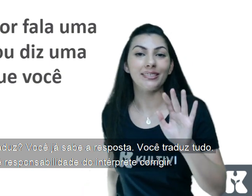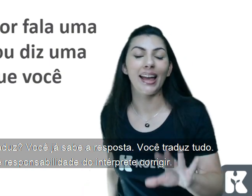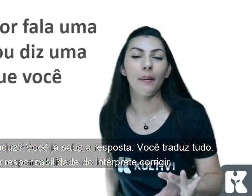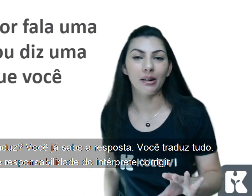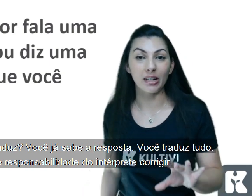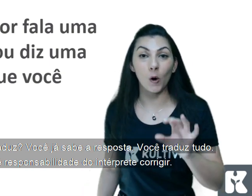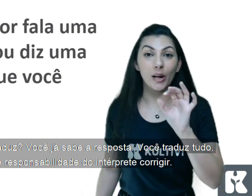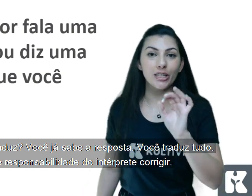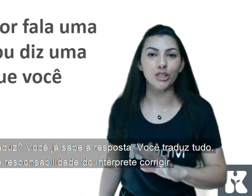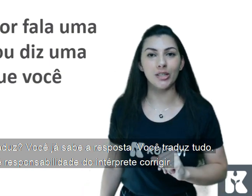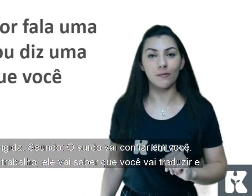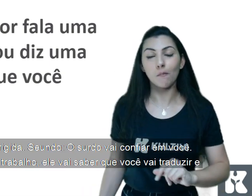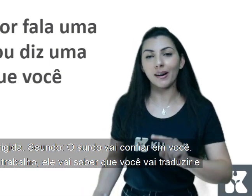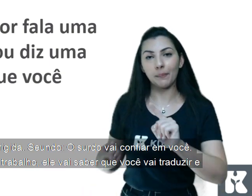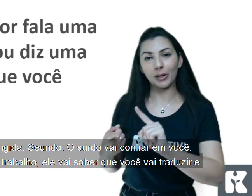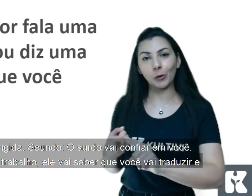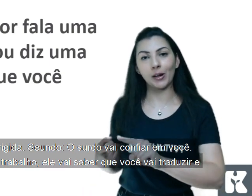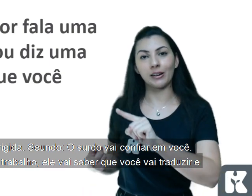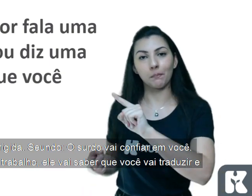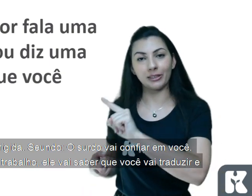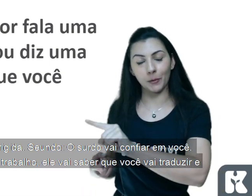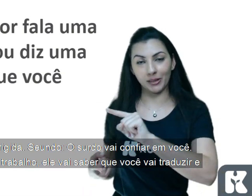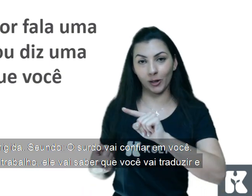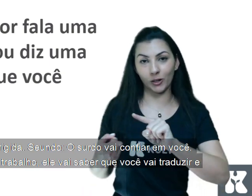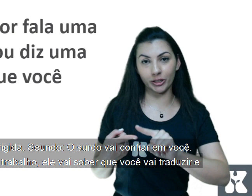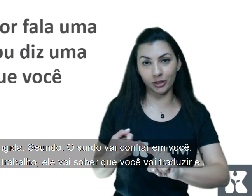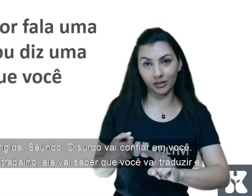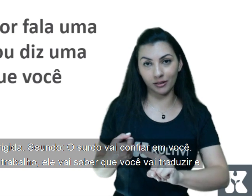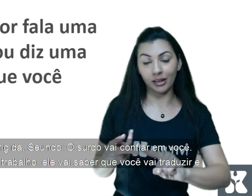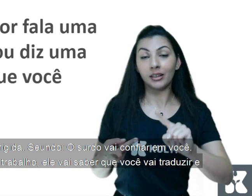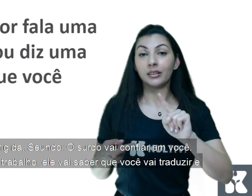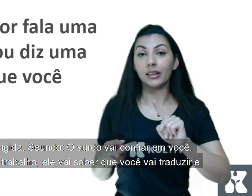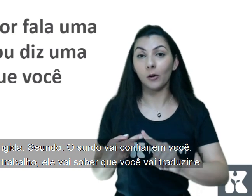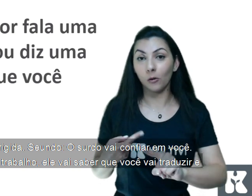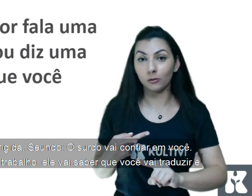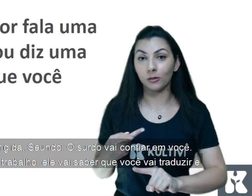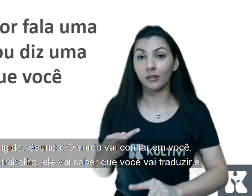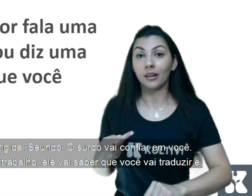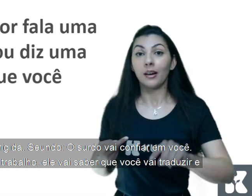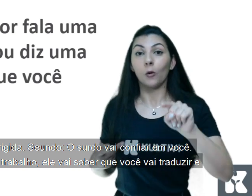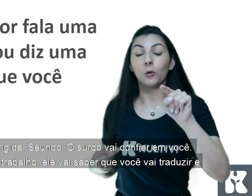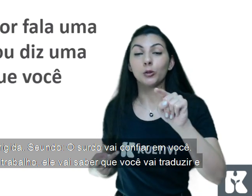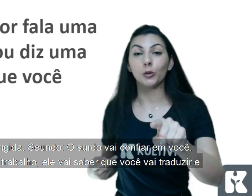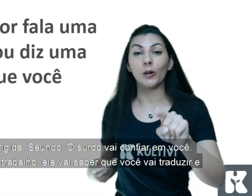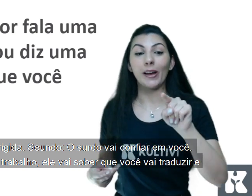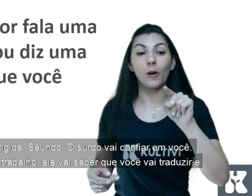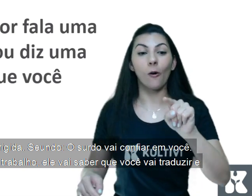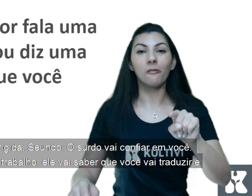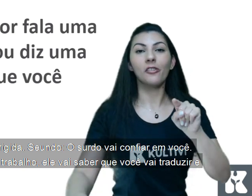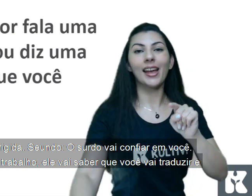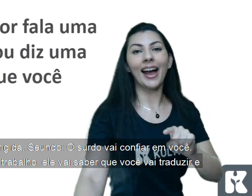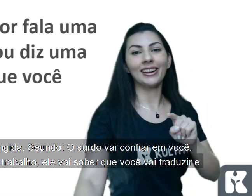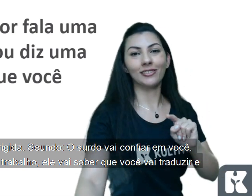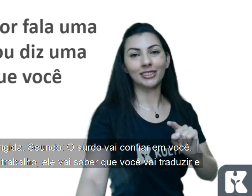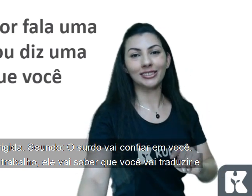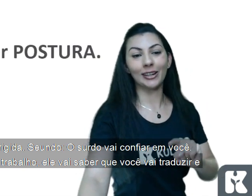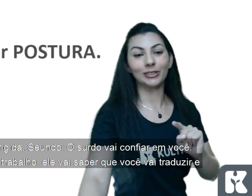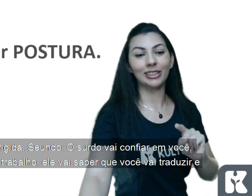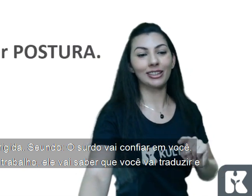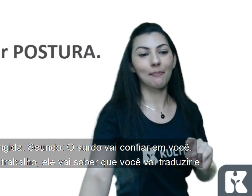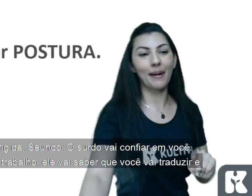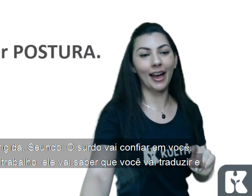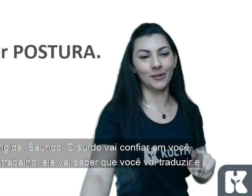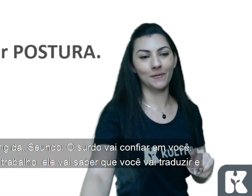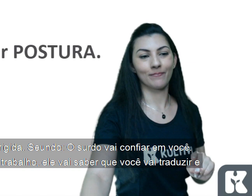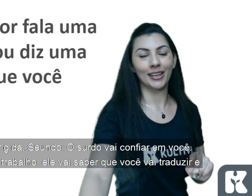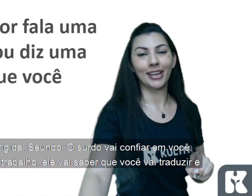do intérprete corrigir. Uma, que a pessoa não pediu para ser corrigida. Segundo, o surdo vai confiar em você, no